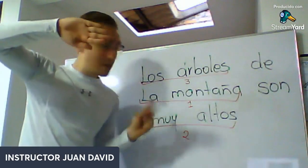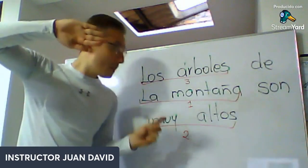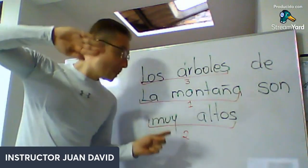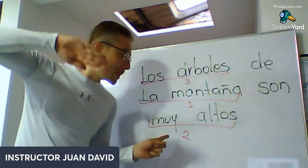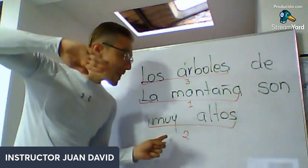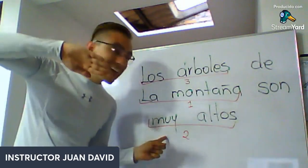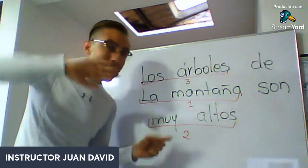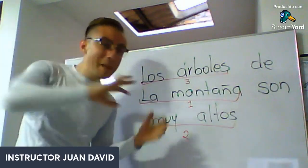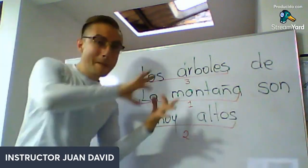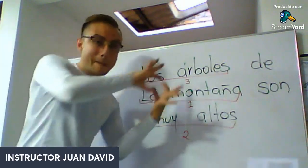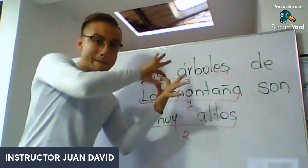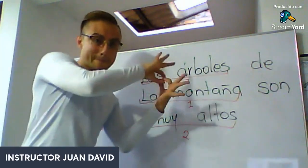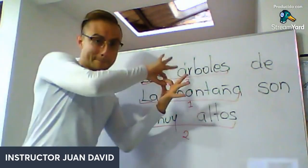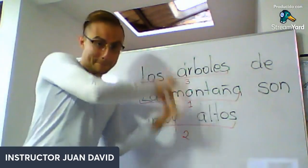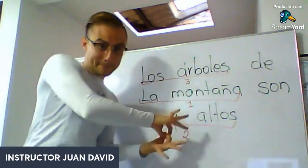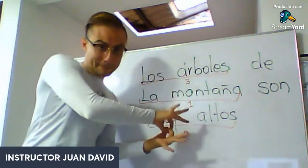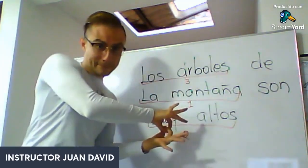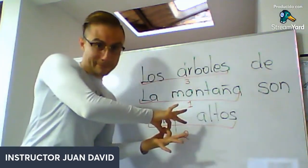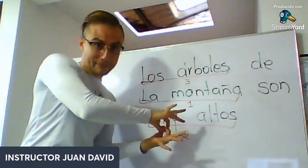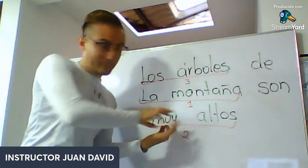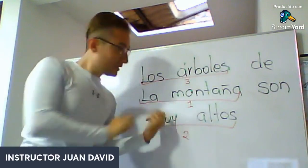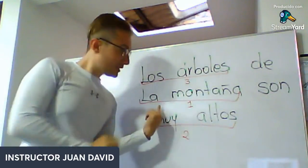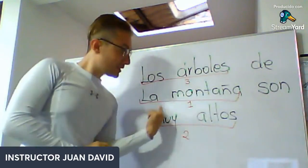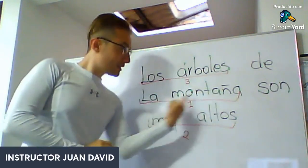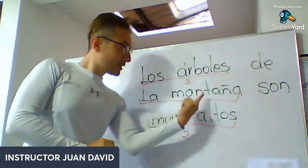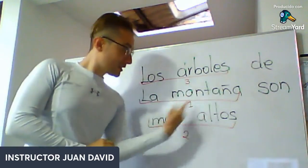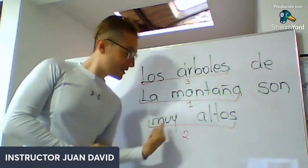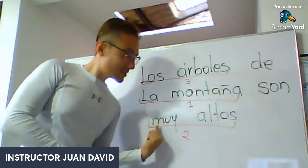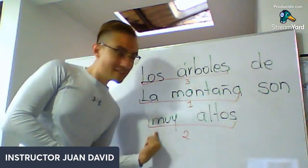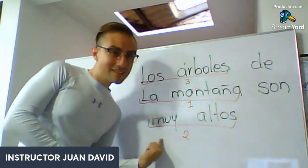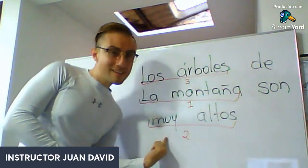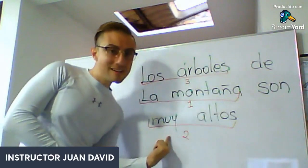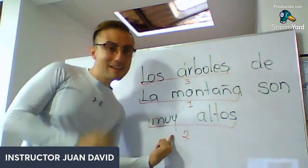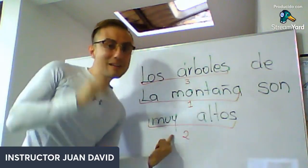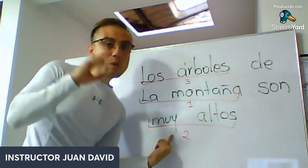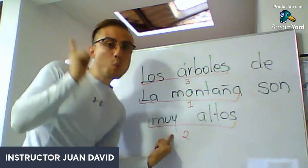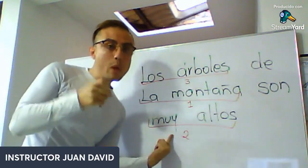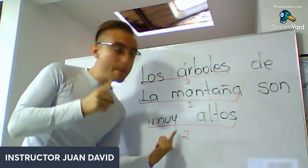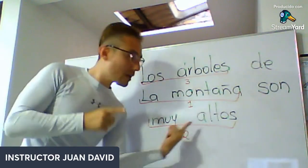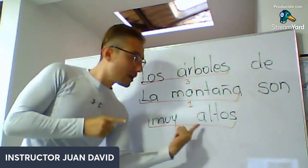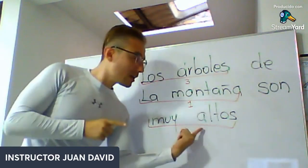primero la montaña lo voy a ligar con esta frase de muy altos